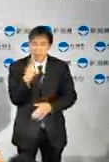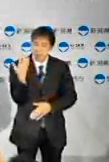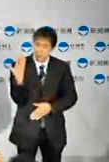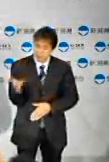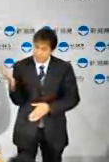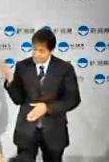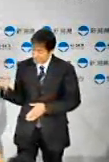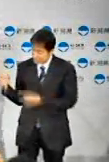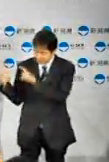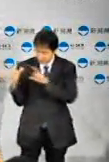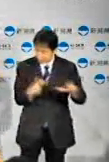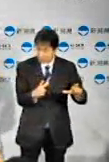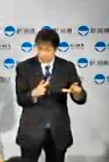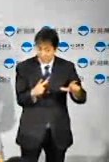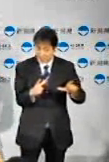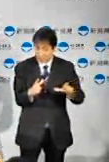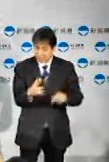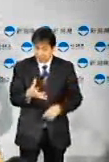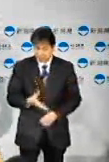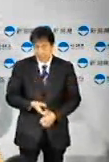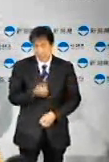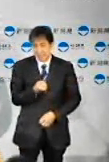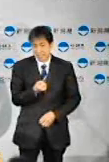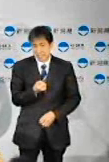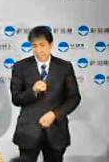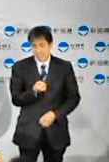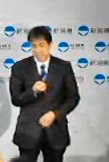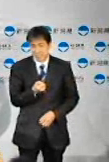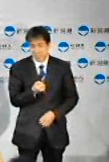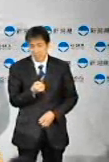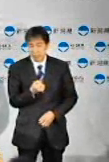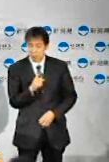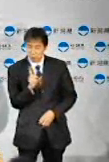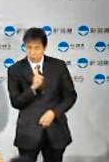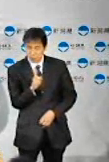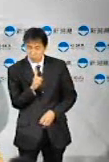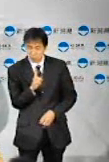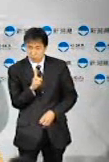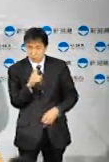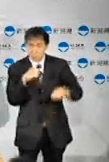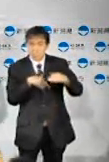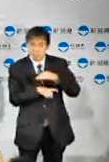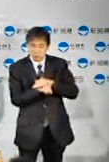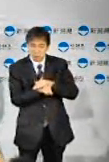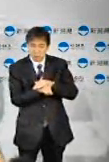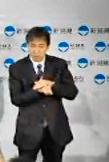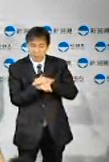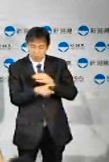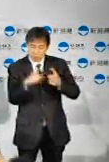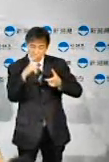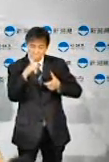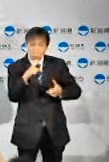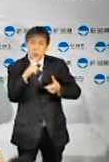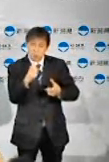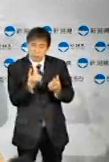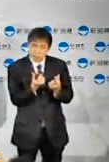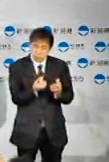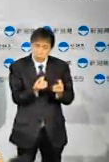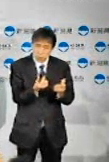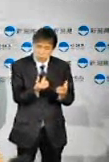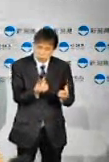は私は信を問うという言葉の持つ意味は、時期通りでは、いろん